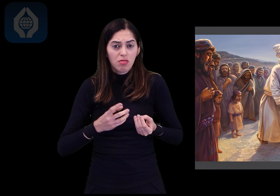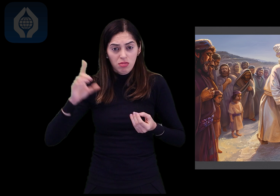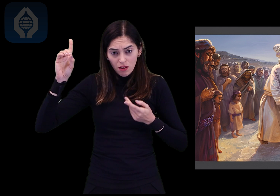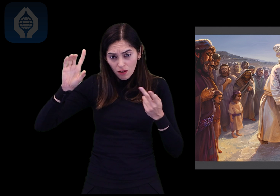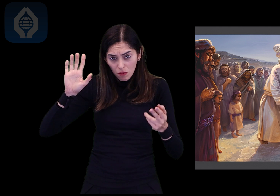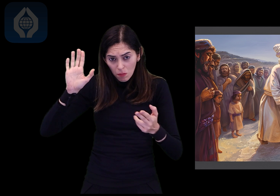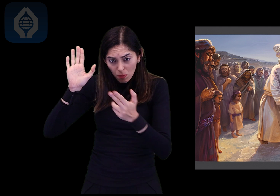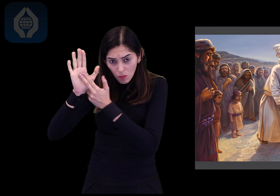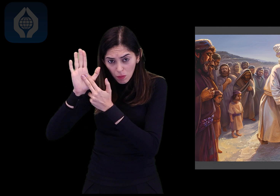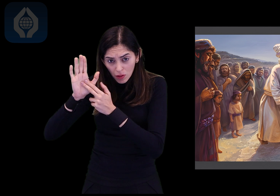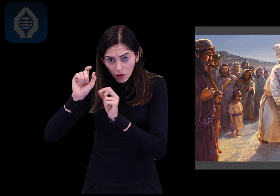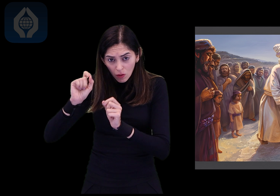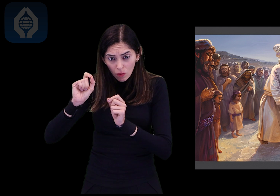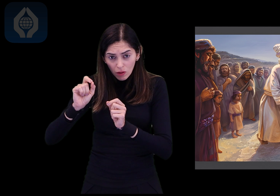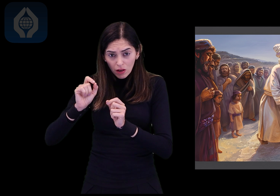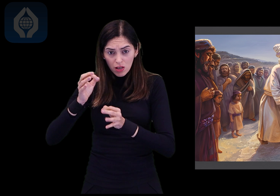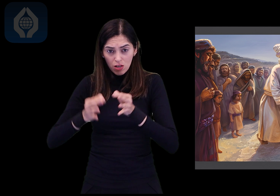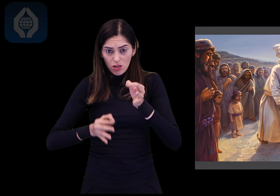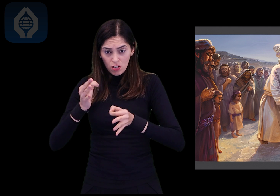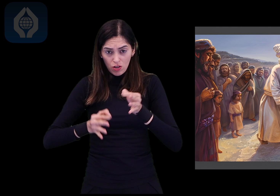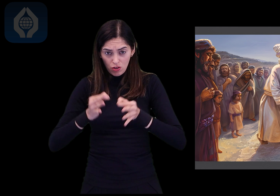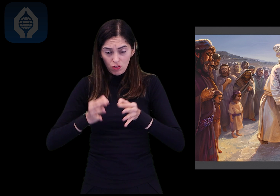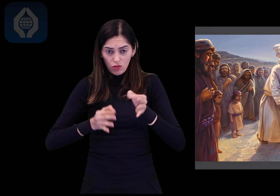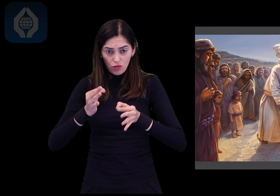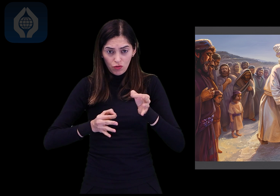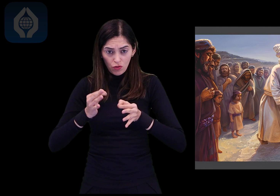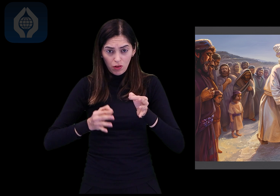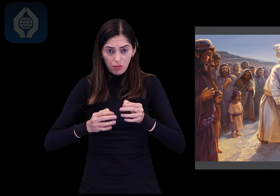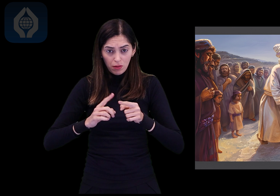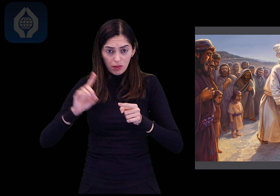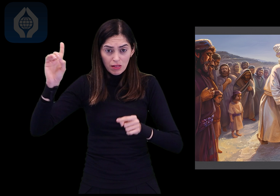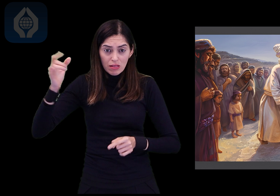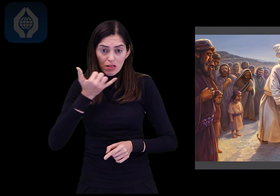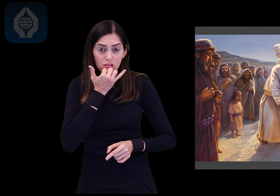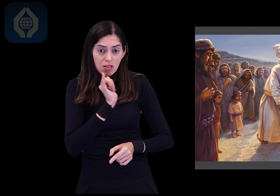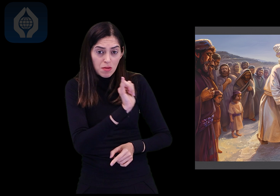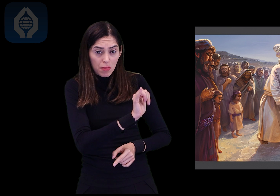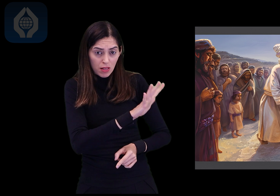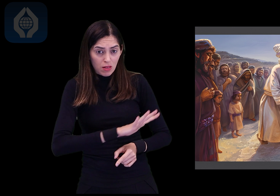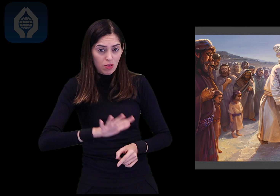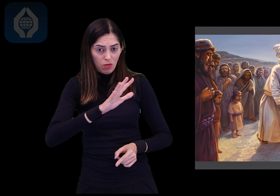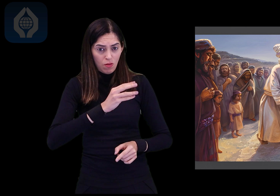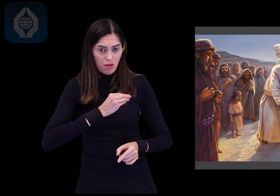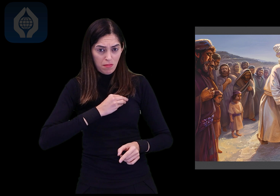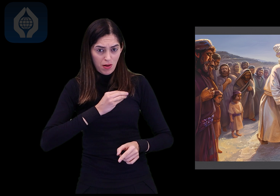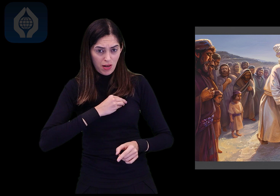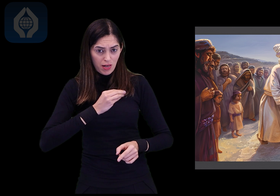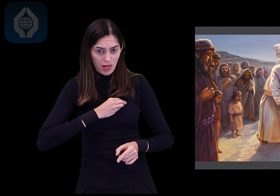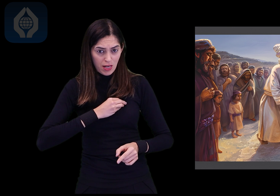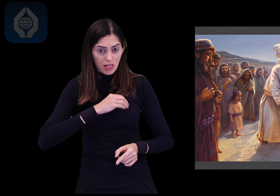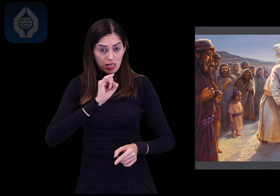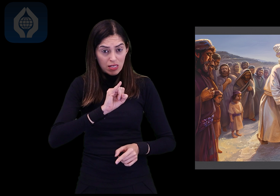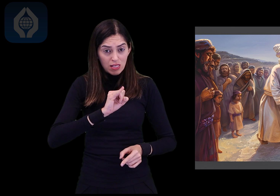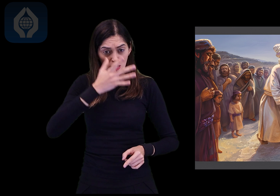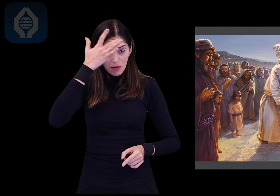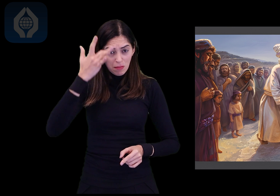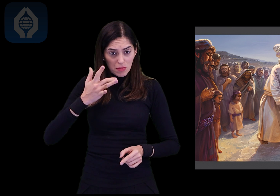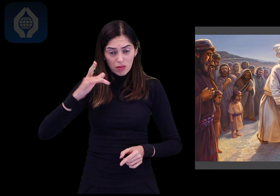o julgamento que mereciam e perdoar seus pecados cometidos durante o ano, se eles se aproximassem dele de modo que lhes